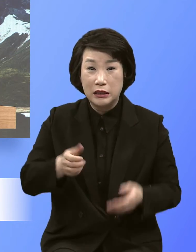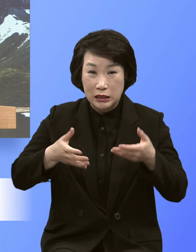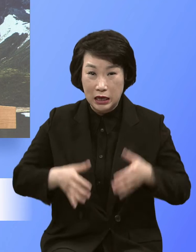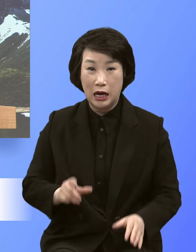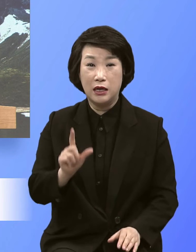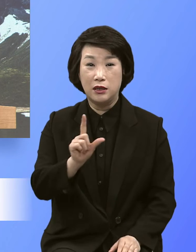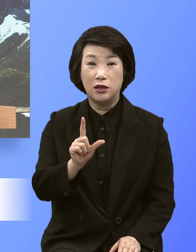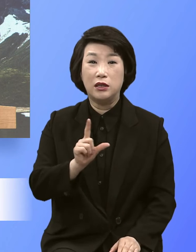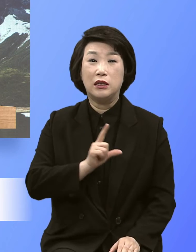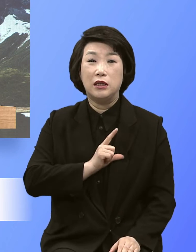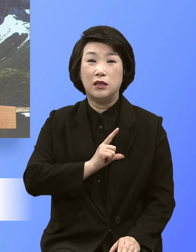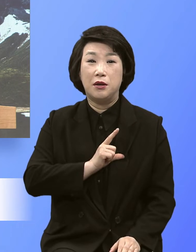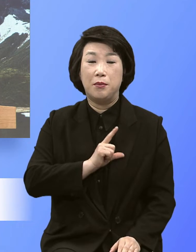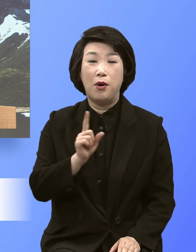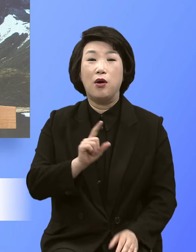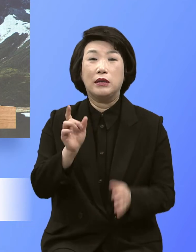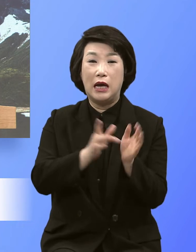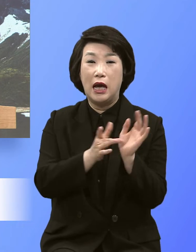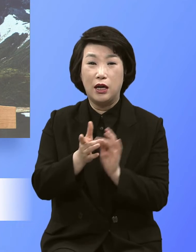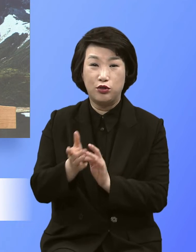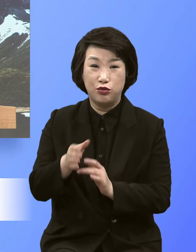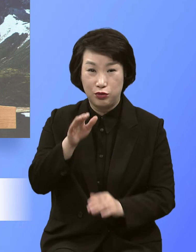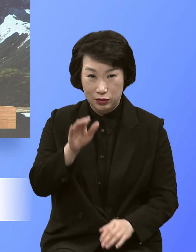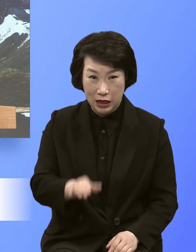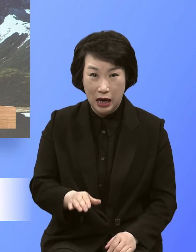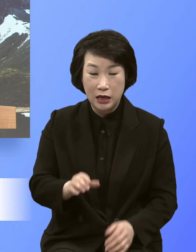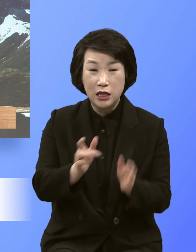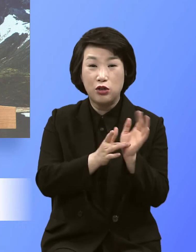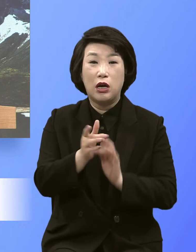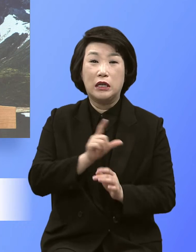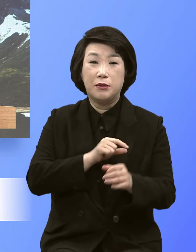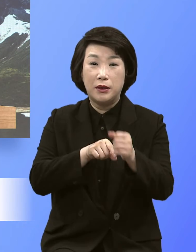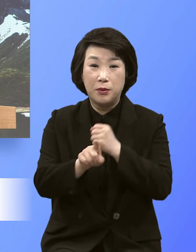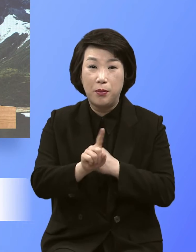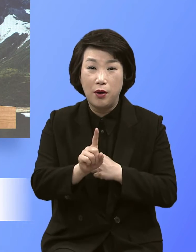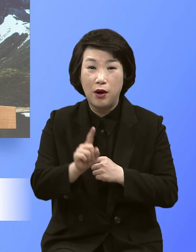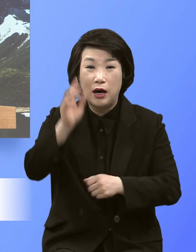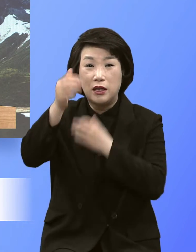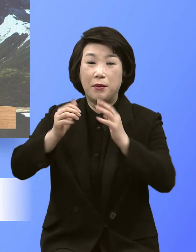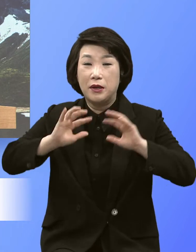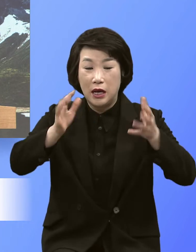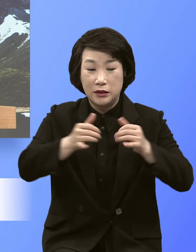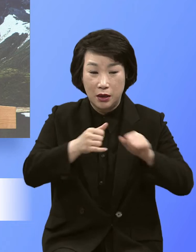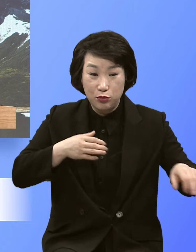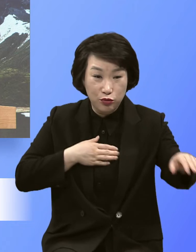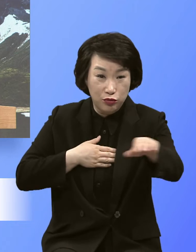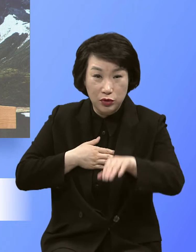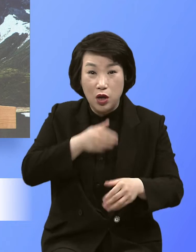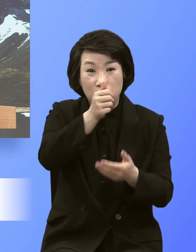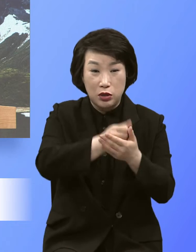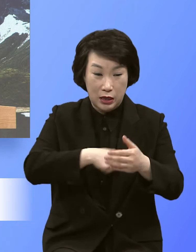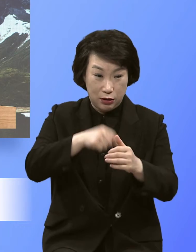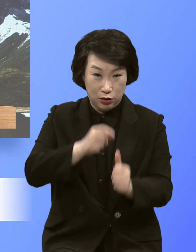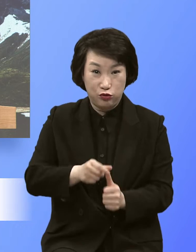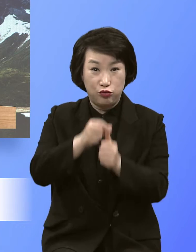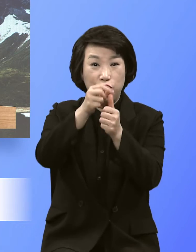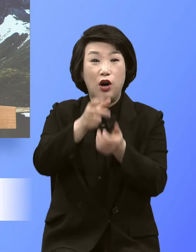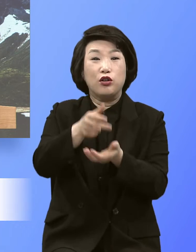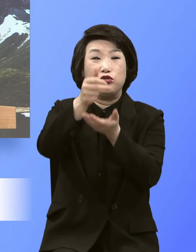낳으리니 이름을 예수라 하라. 이는 내 백성을 죄에서 구원할